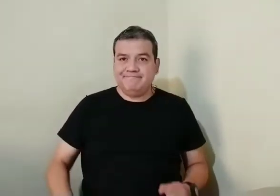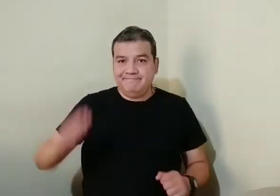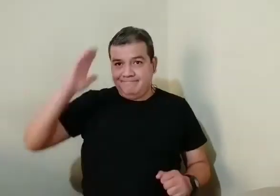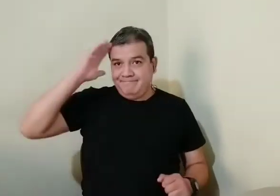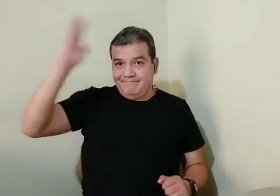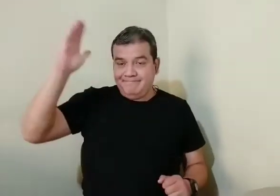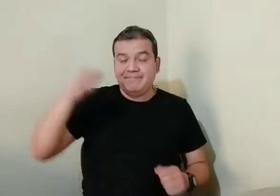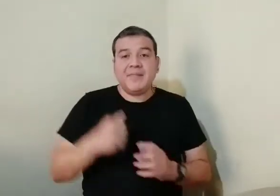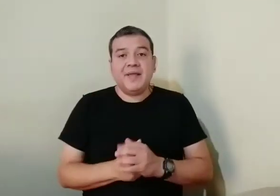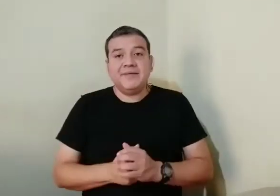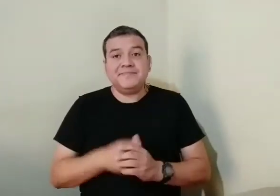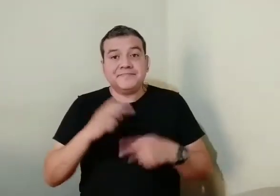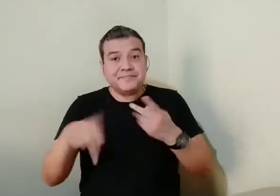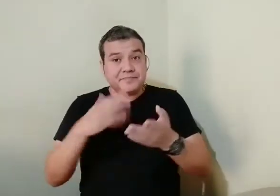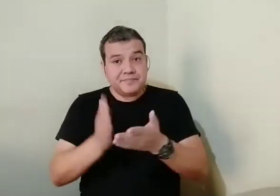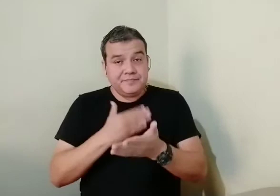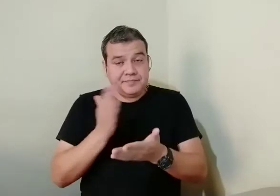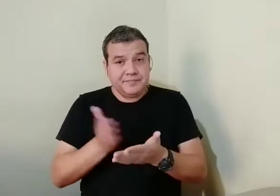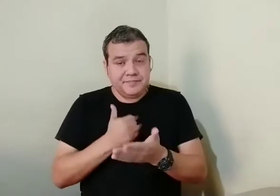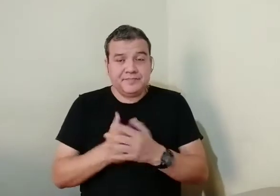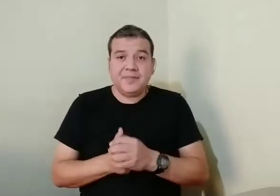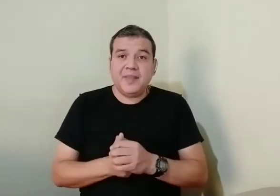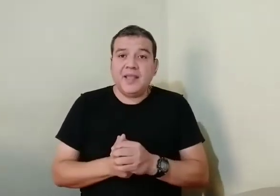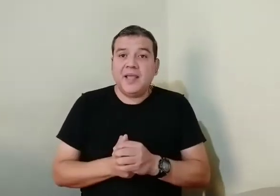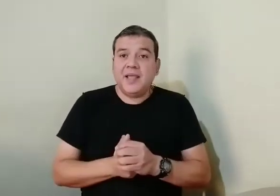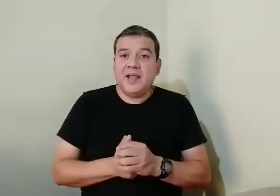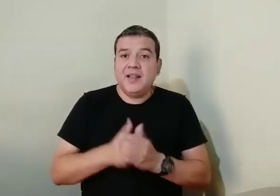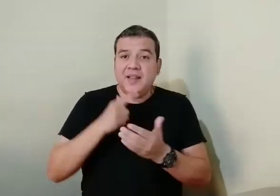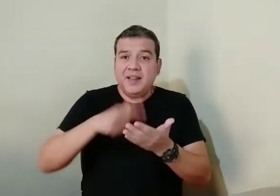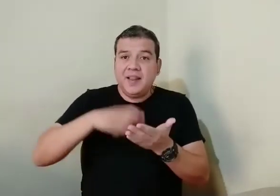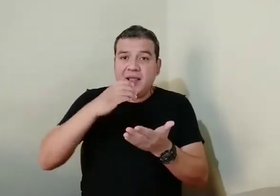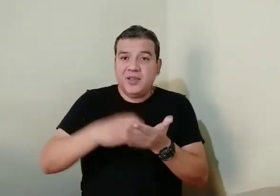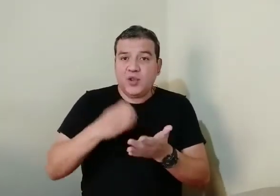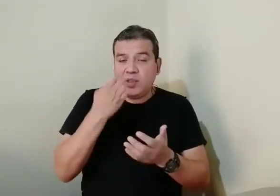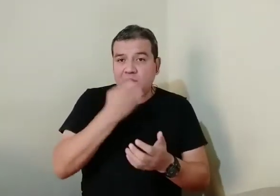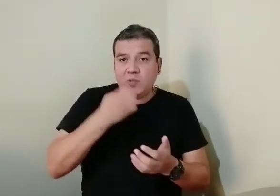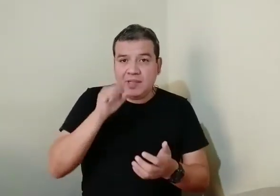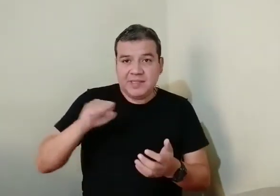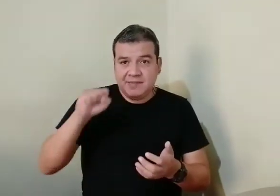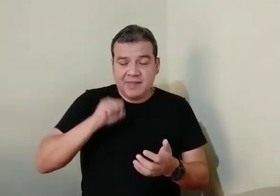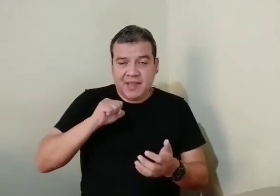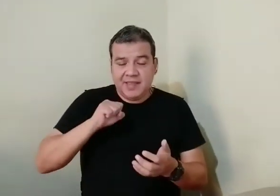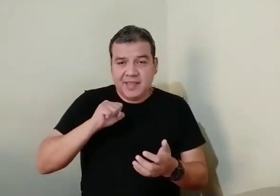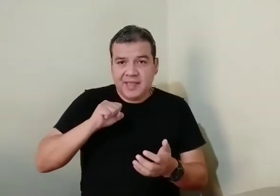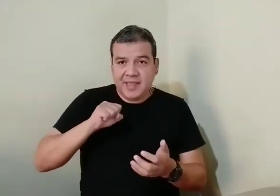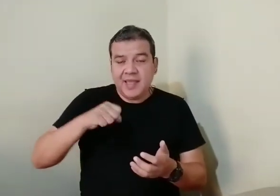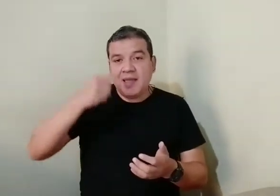Lecciones de escuela sabática para el cuarto trimestre de